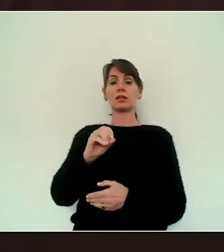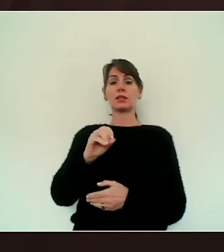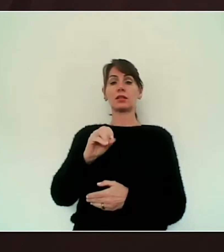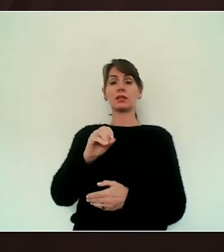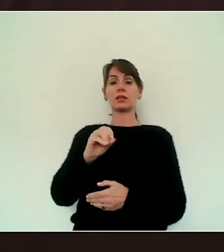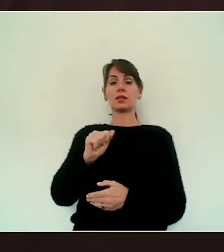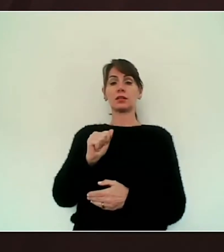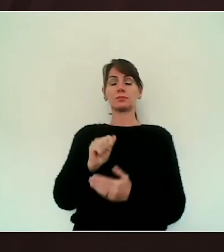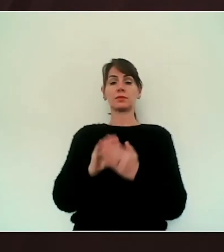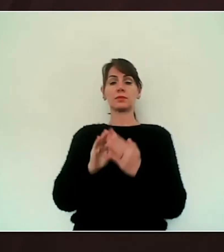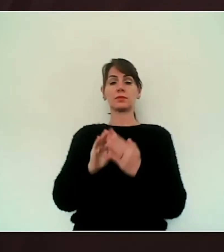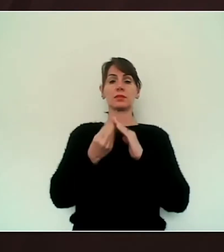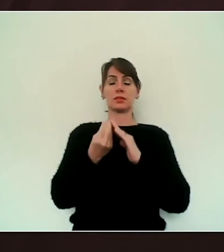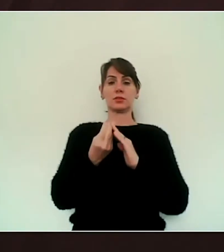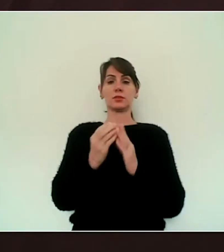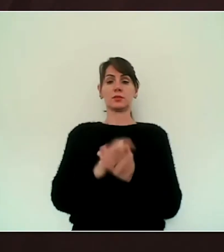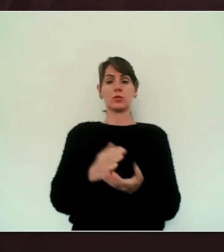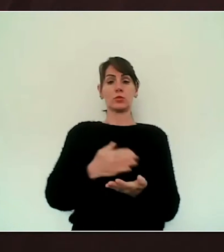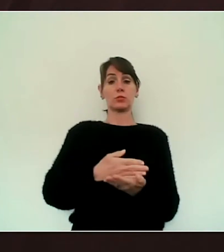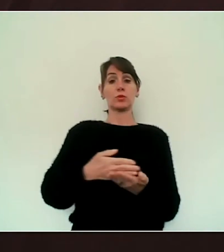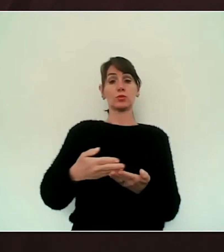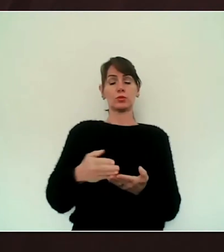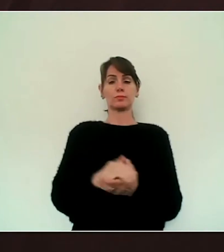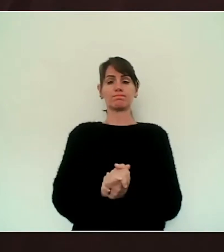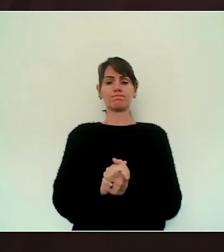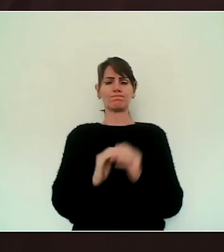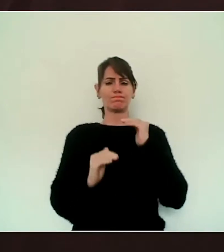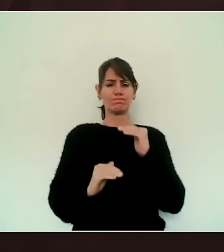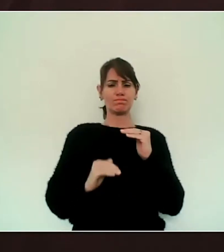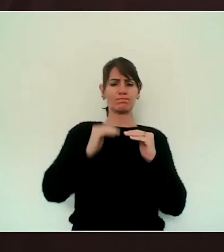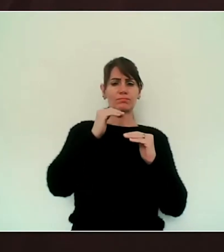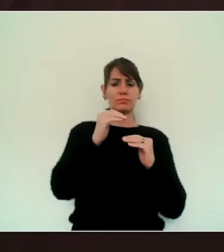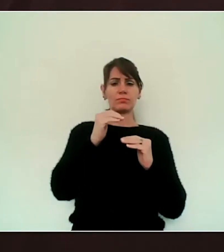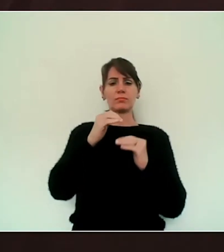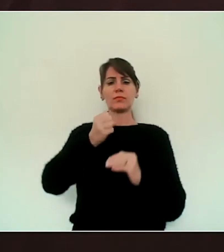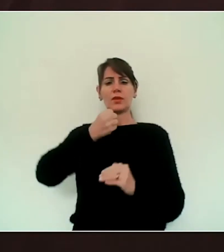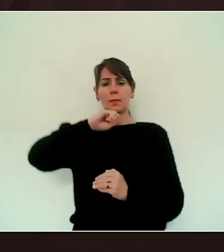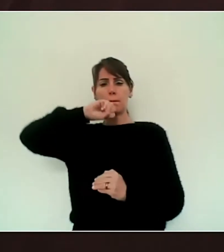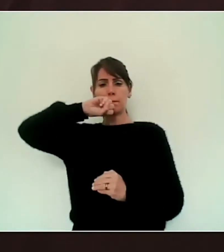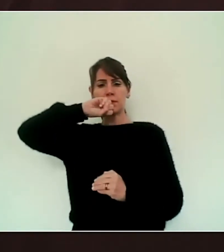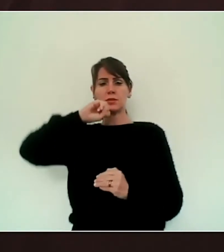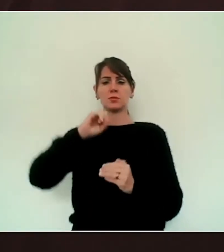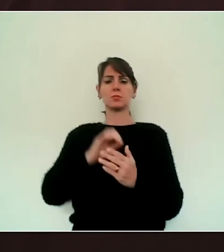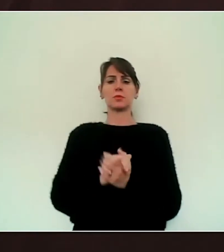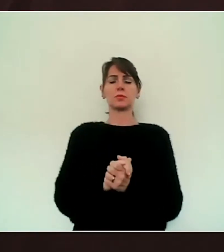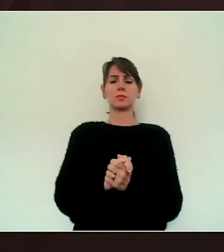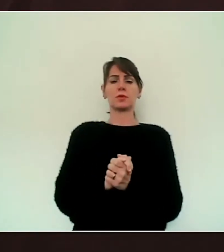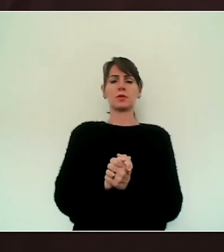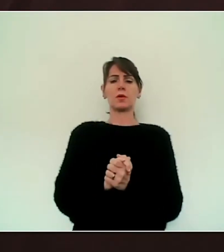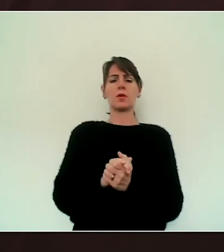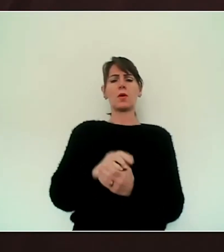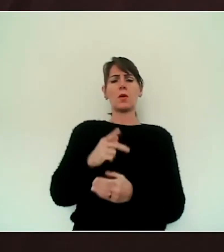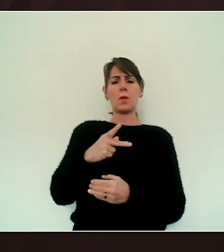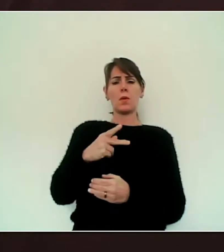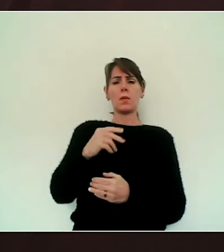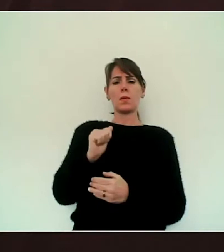à hierarquia de bispos, arcebispos, cardeais e o Papa. E quem